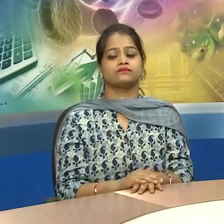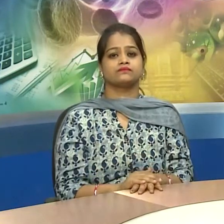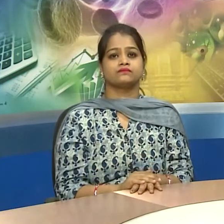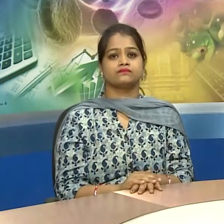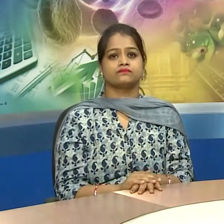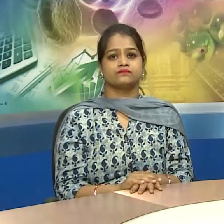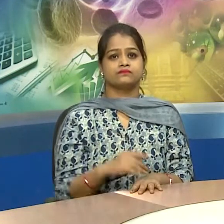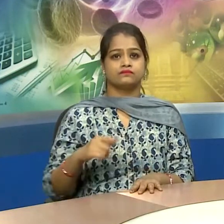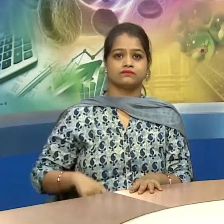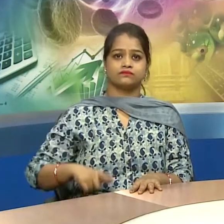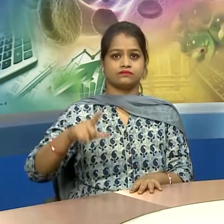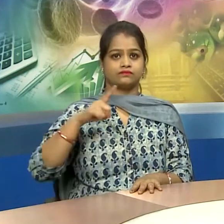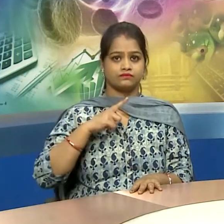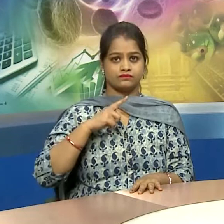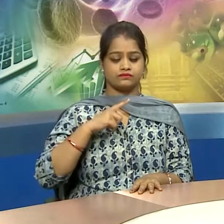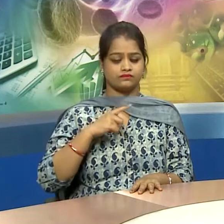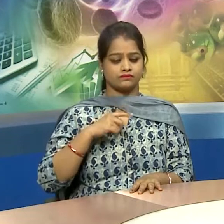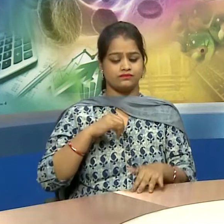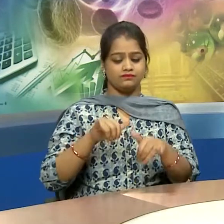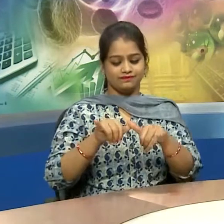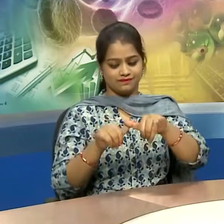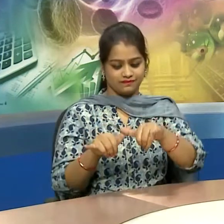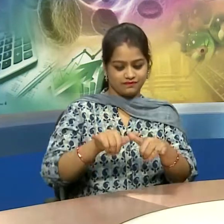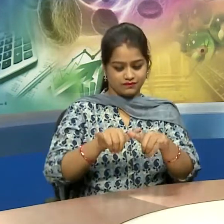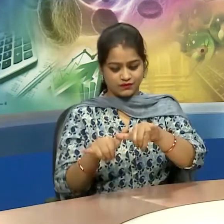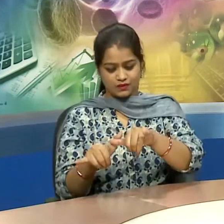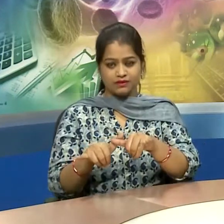जीवन में समझौतावादी दृष्टि का क्या महत्व है?